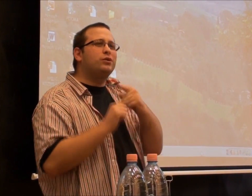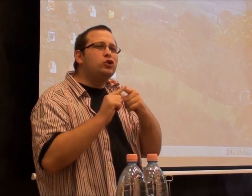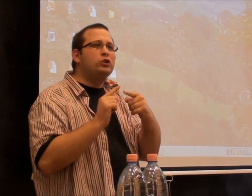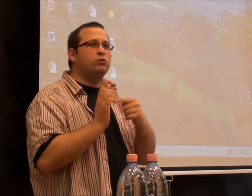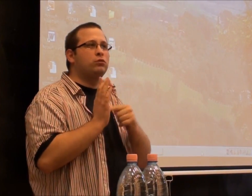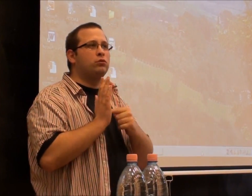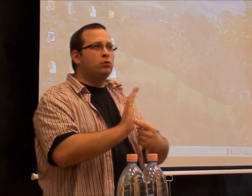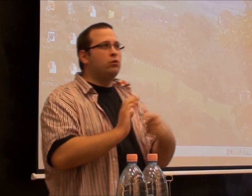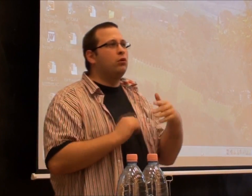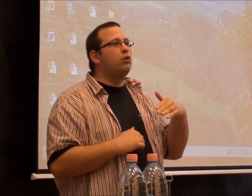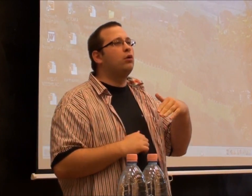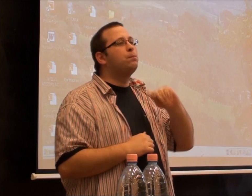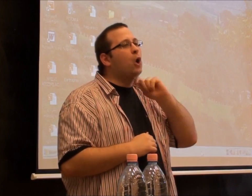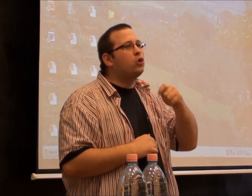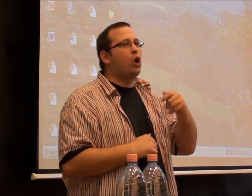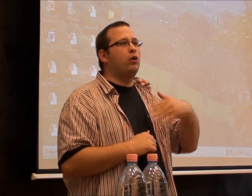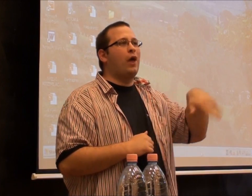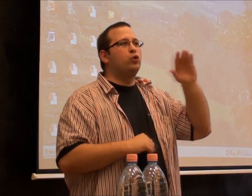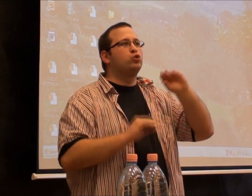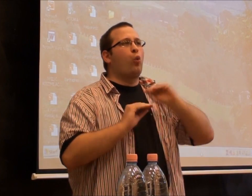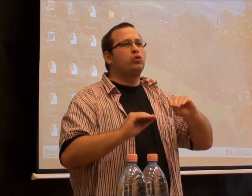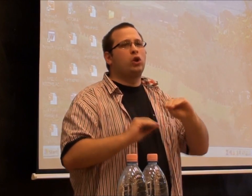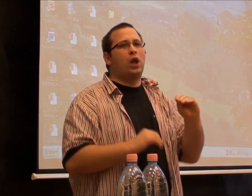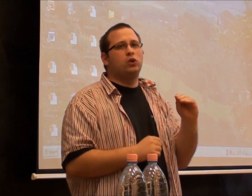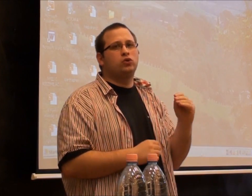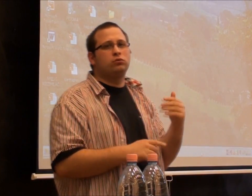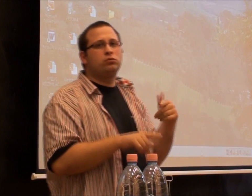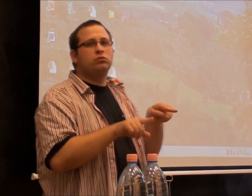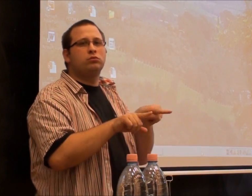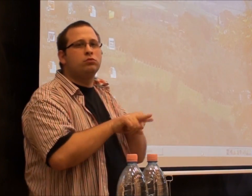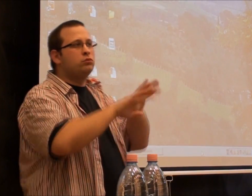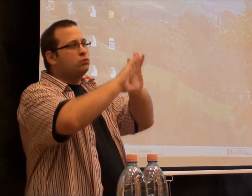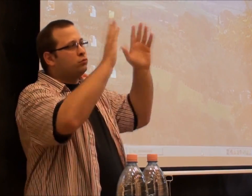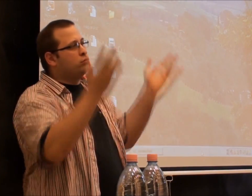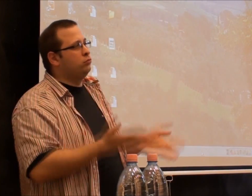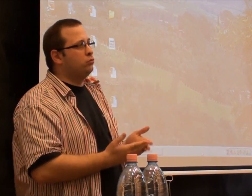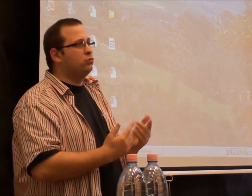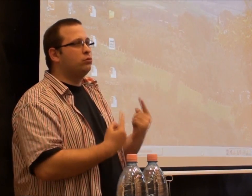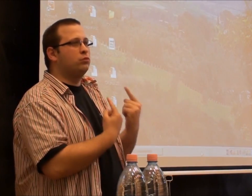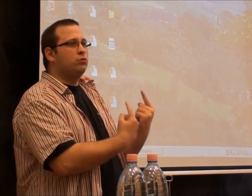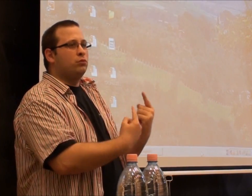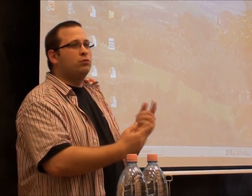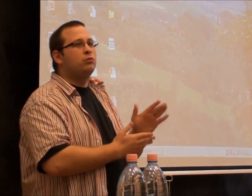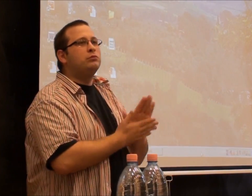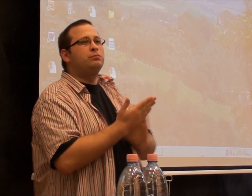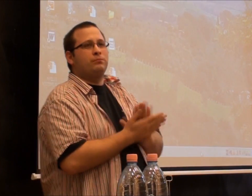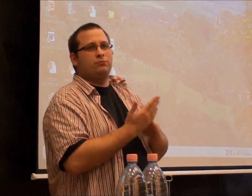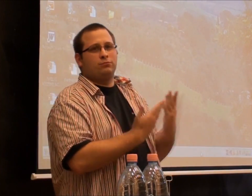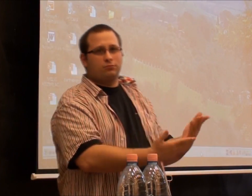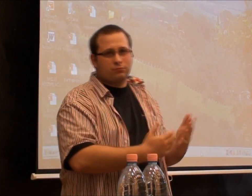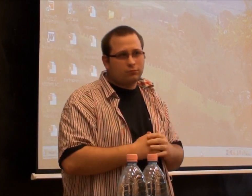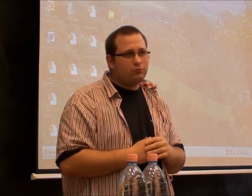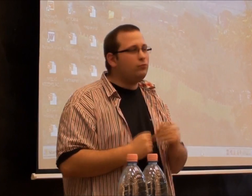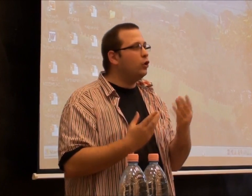főiskolákat. Most egy picit szeretném bemutatni a magyar felsőoktatás globálisan, hogy milyen is